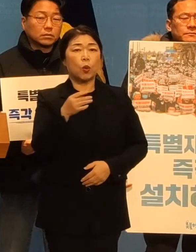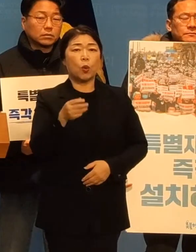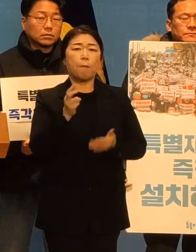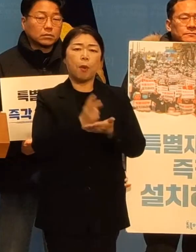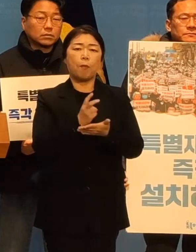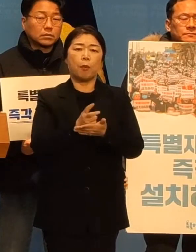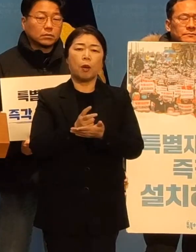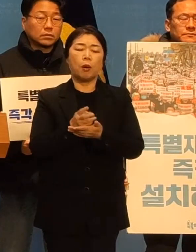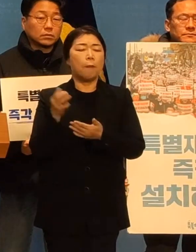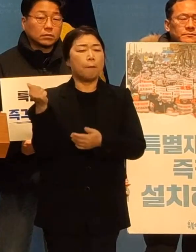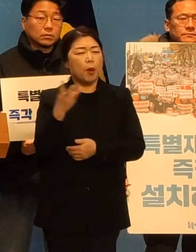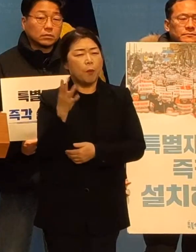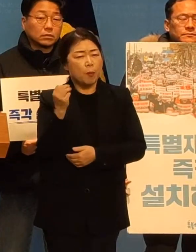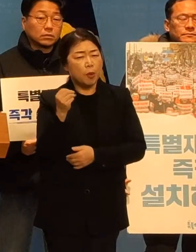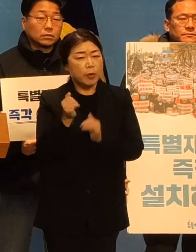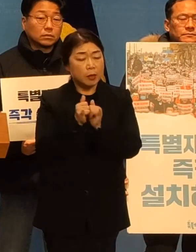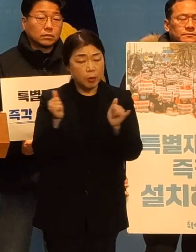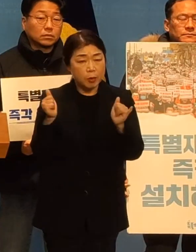법조계 몇몇